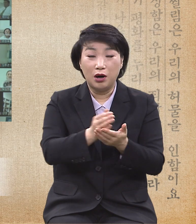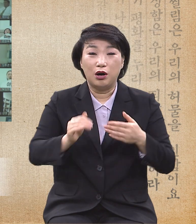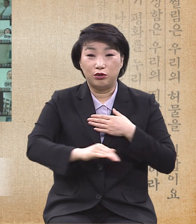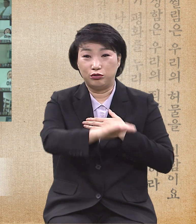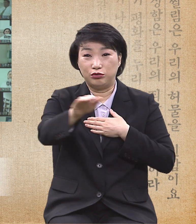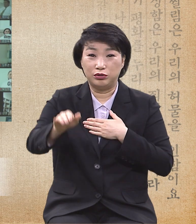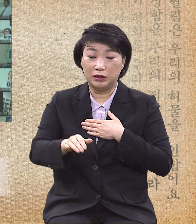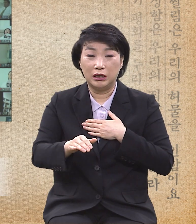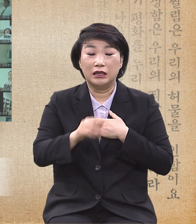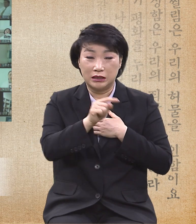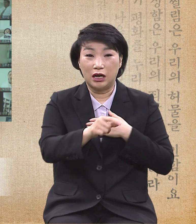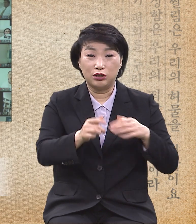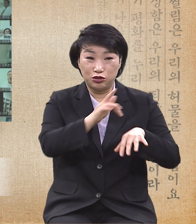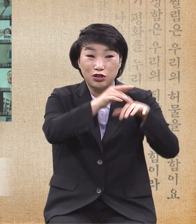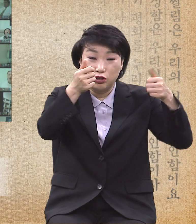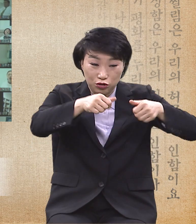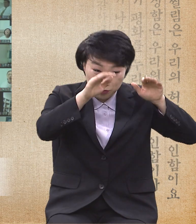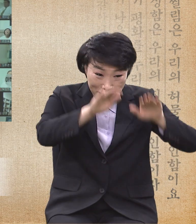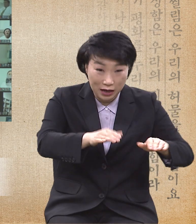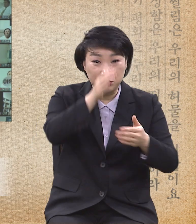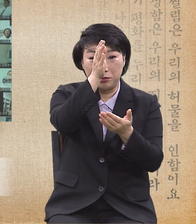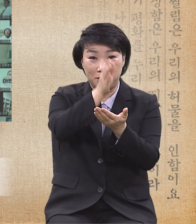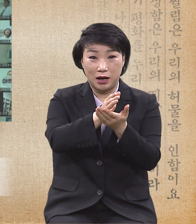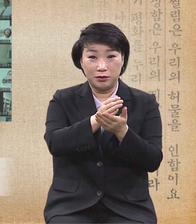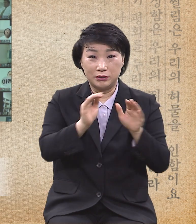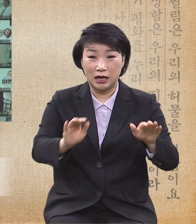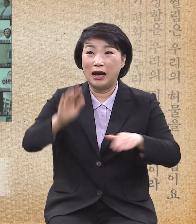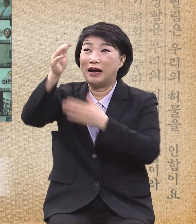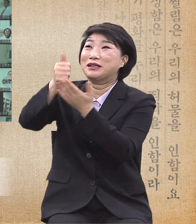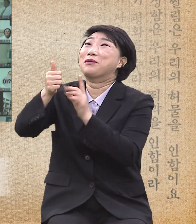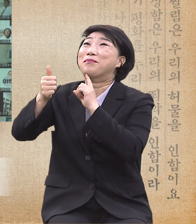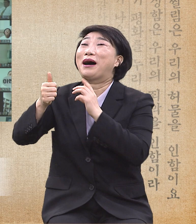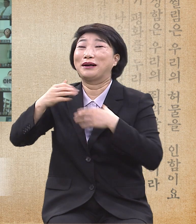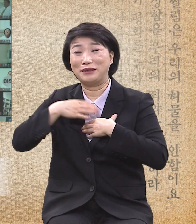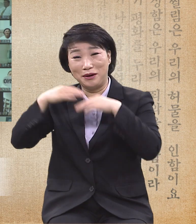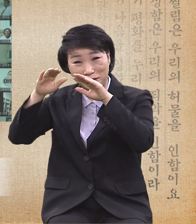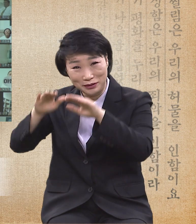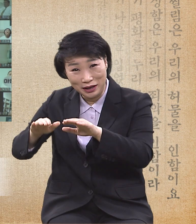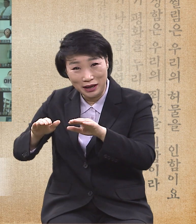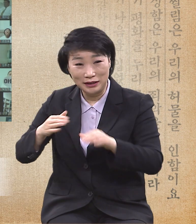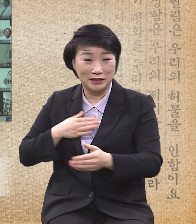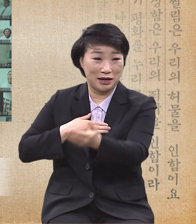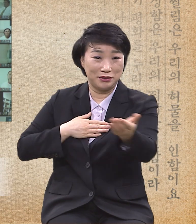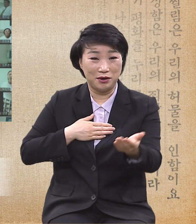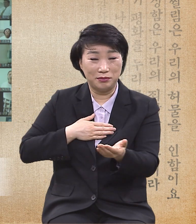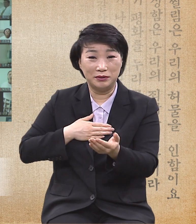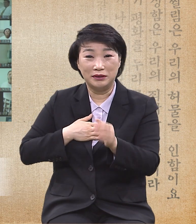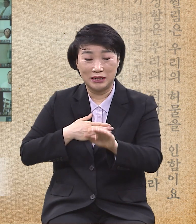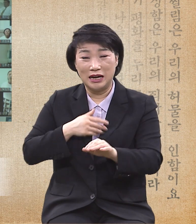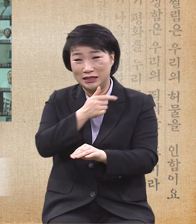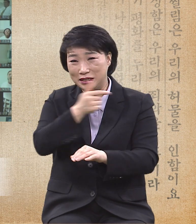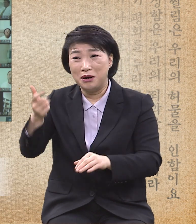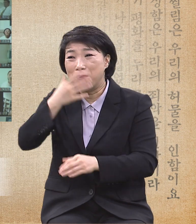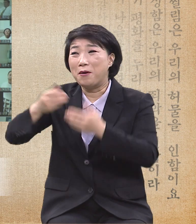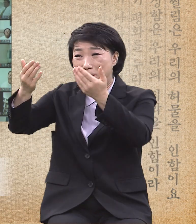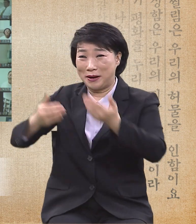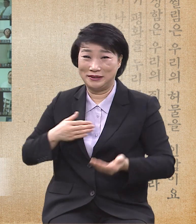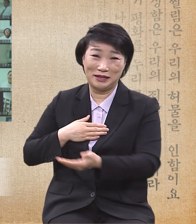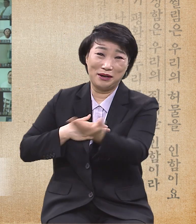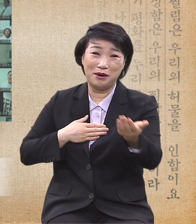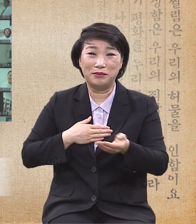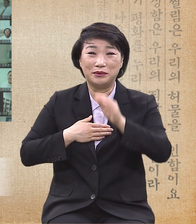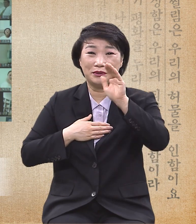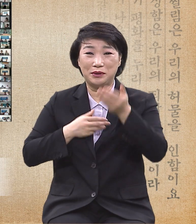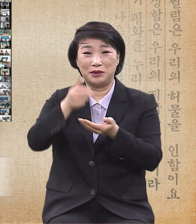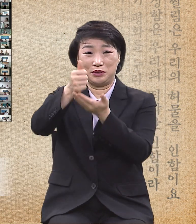우리 숭배하지도 말고 하나님만 경배해서 여러분들이 큰 복 받는 여러분 되기를